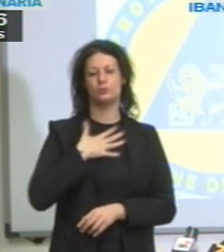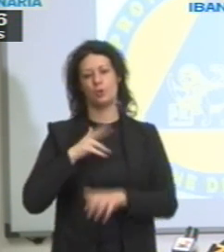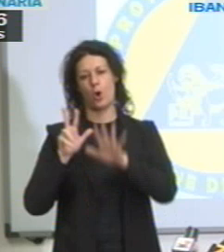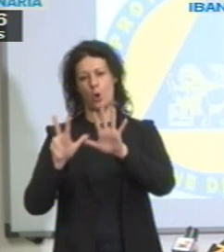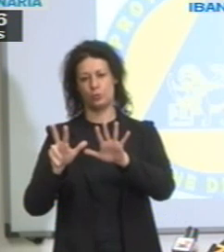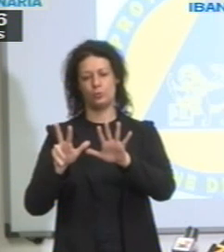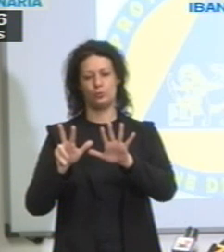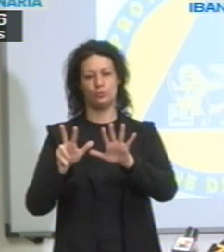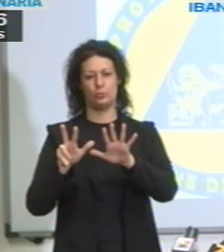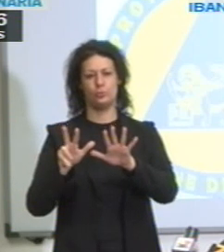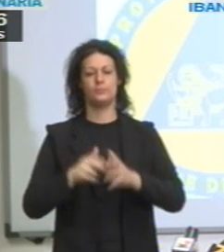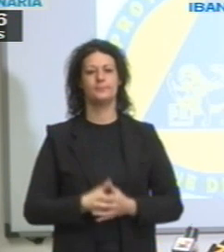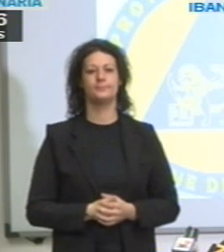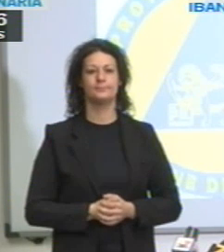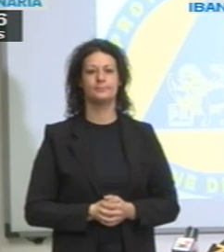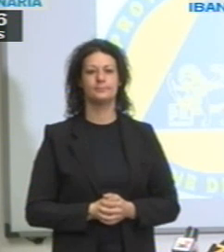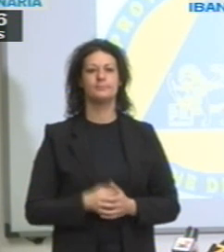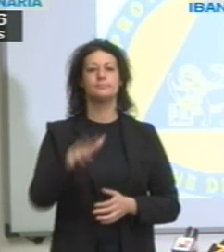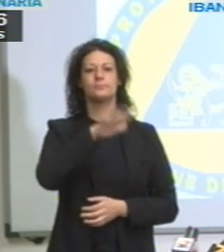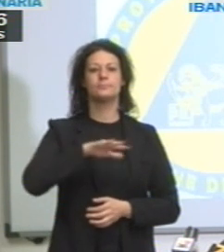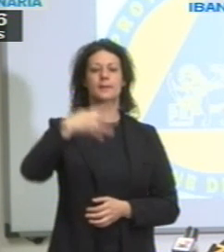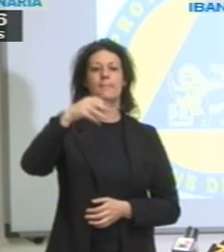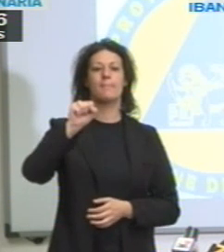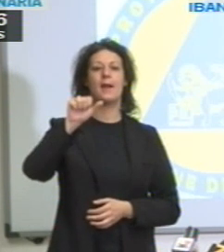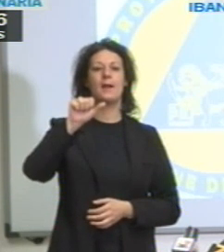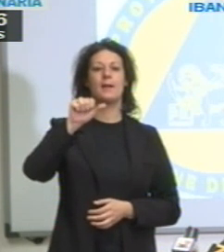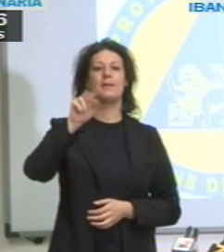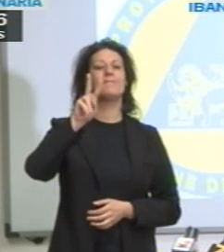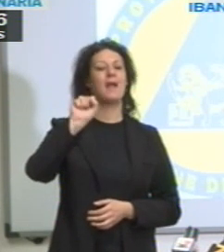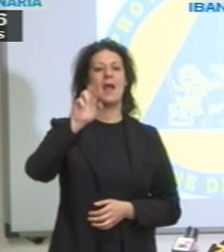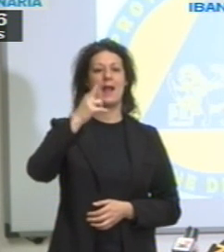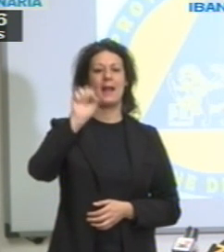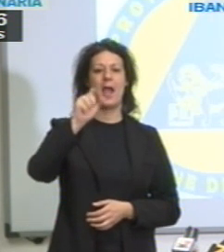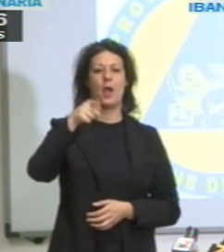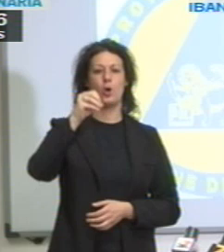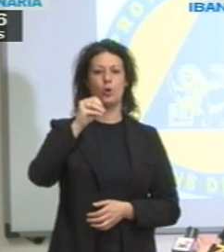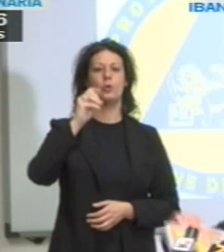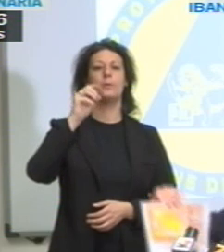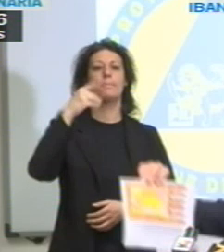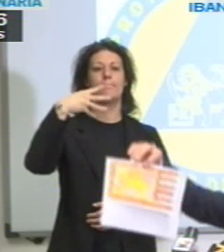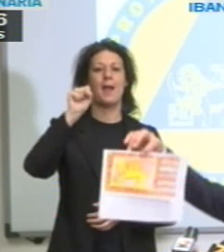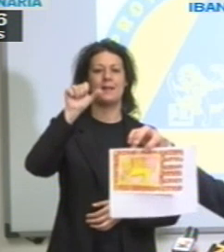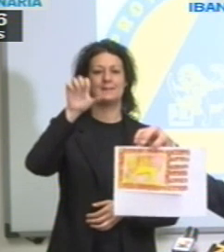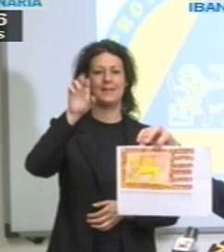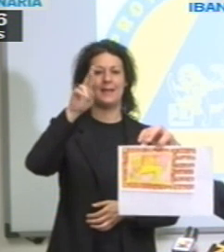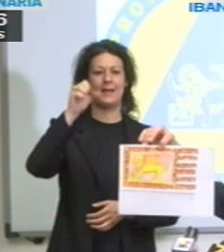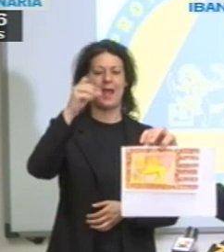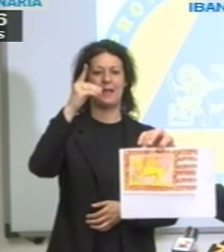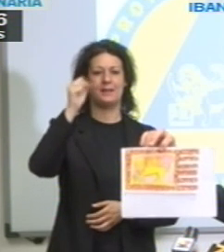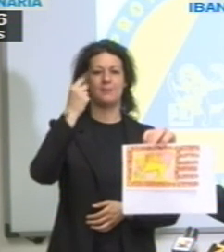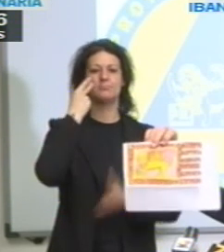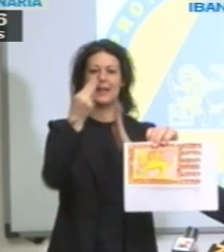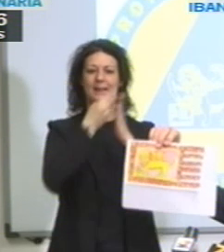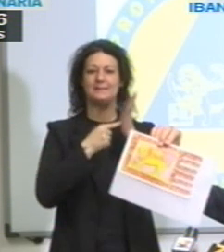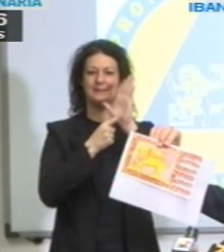anni, se non ricordo male, sì, 8 anni, sono di Maserada, di Varago di Maserada, e ci hanno mandato un disegno. Molti bimbi